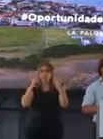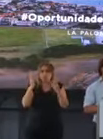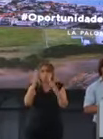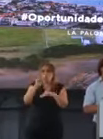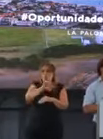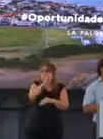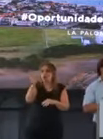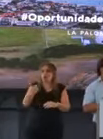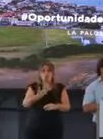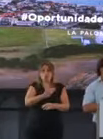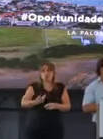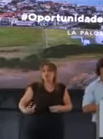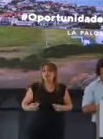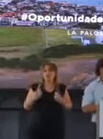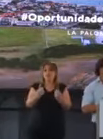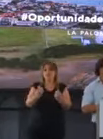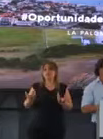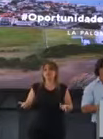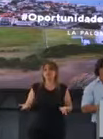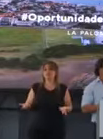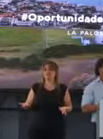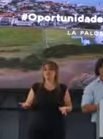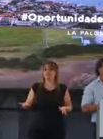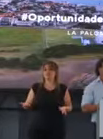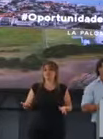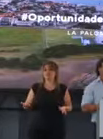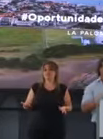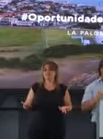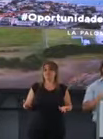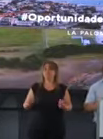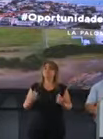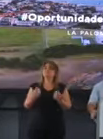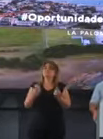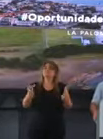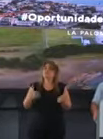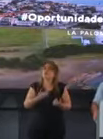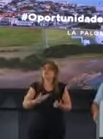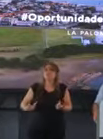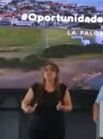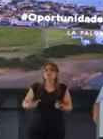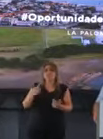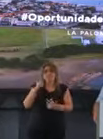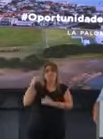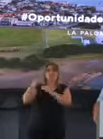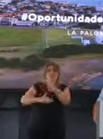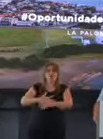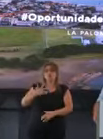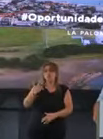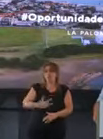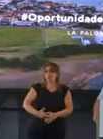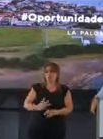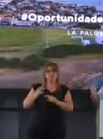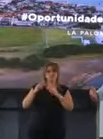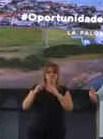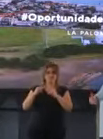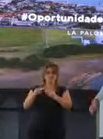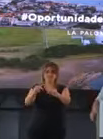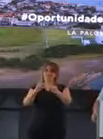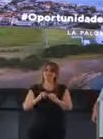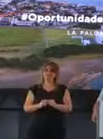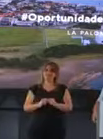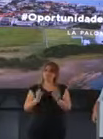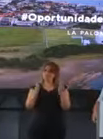logrado lo que un gobierno necesita hacer, que es lograr el desarrollo humano sostenible. No ha